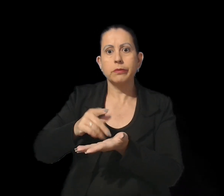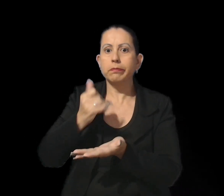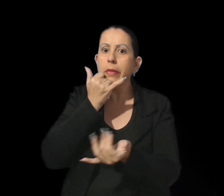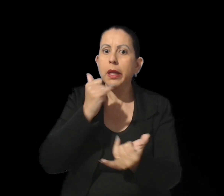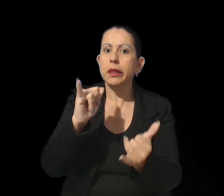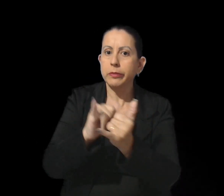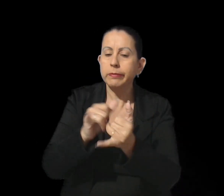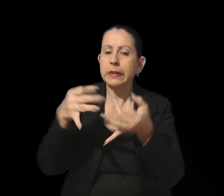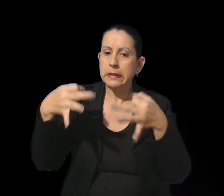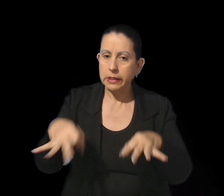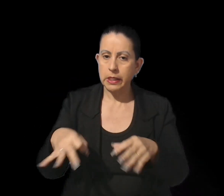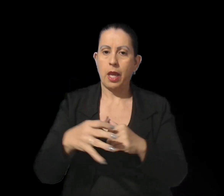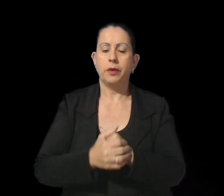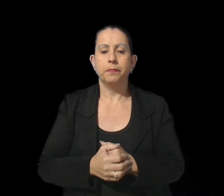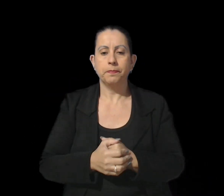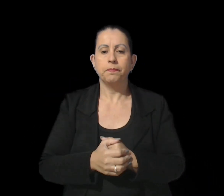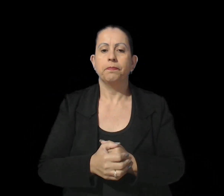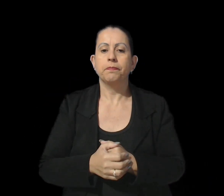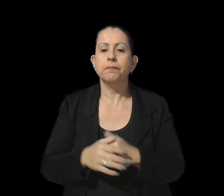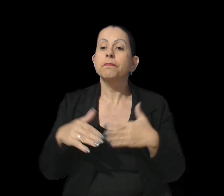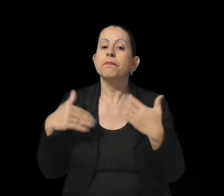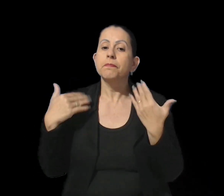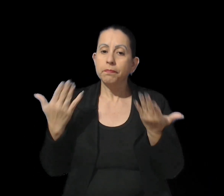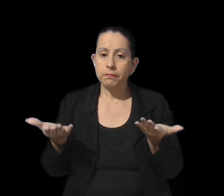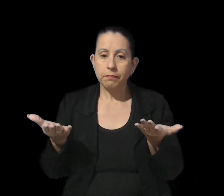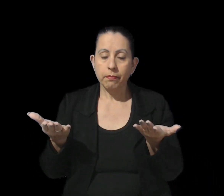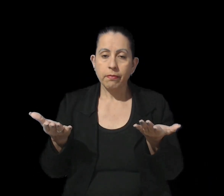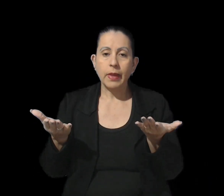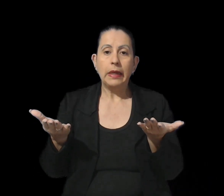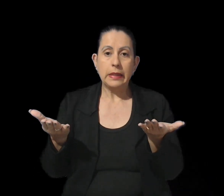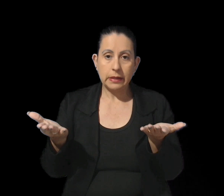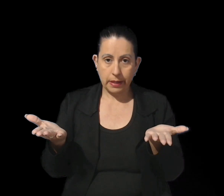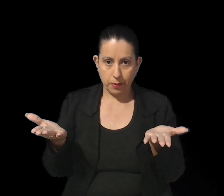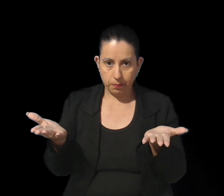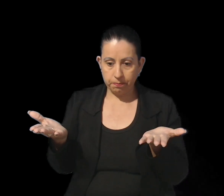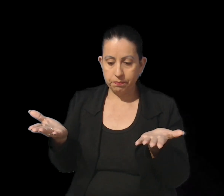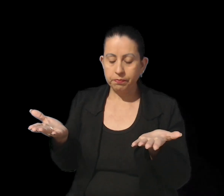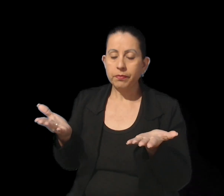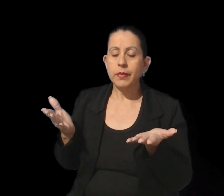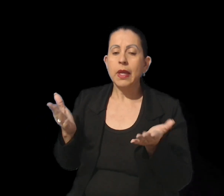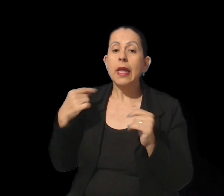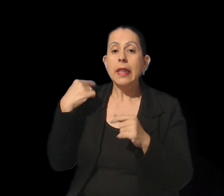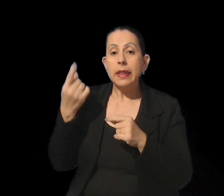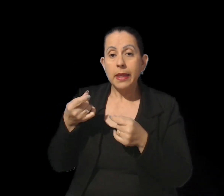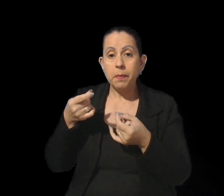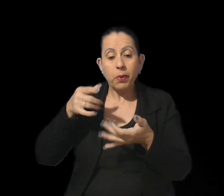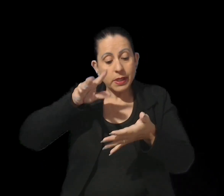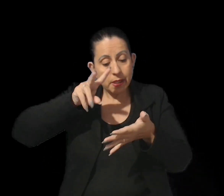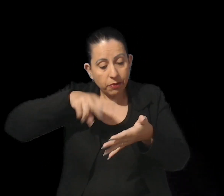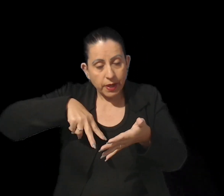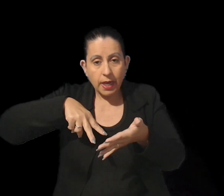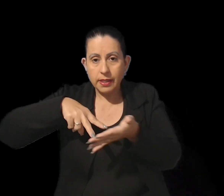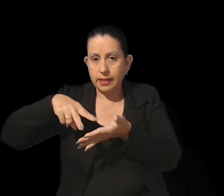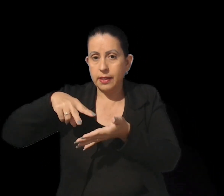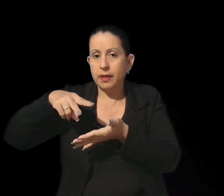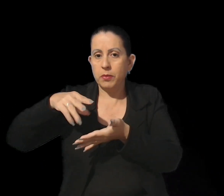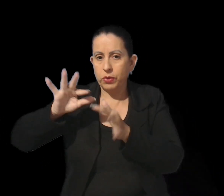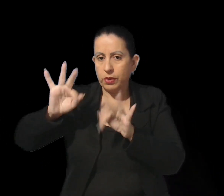Então, Depois que finalizamos